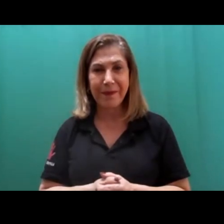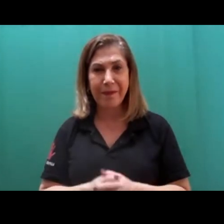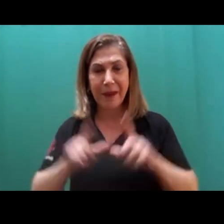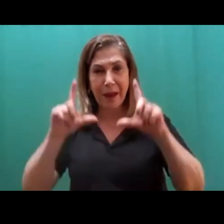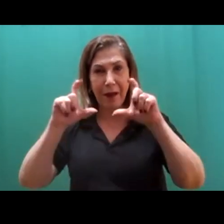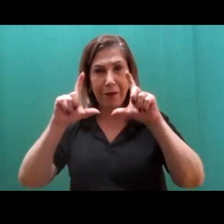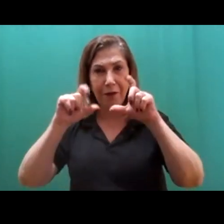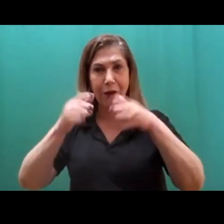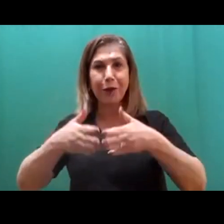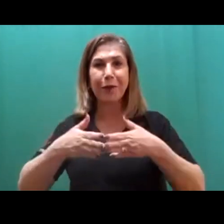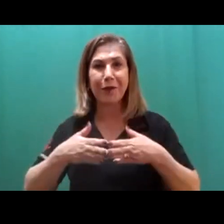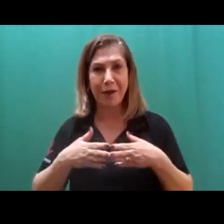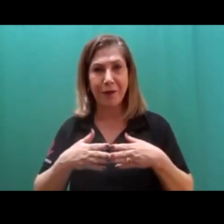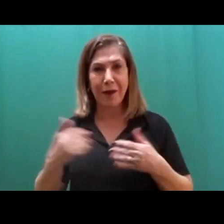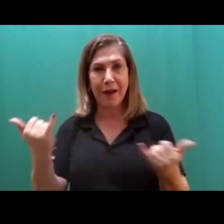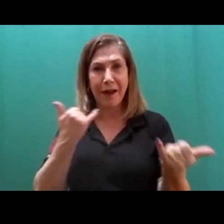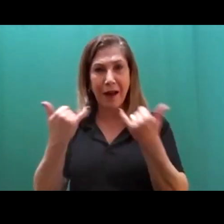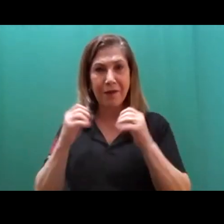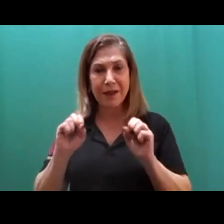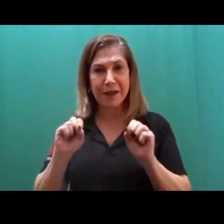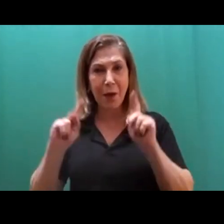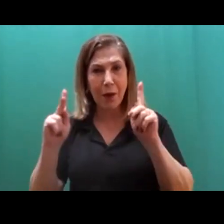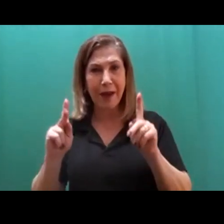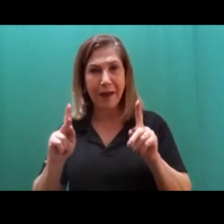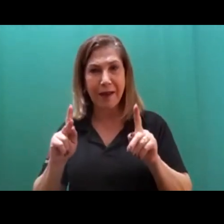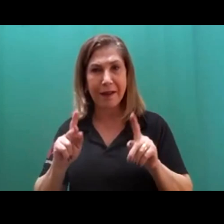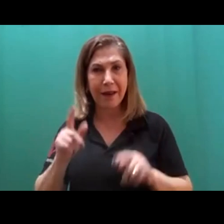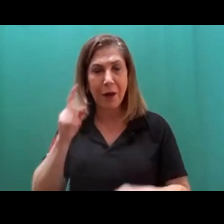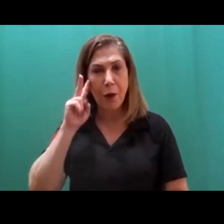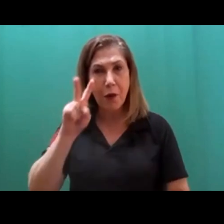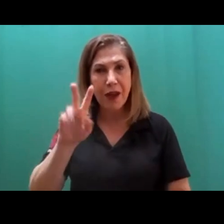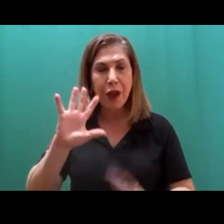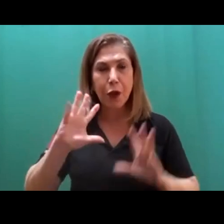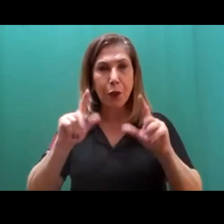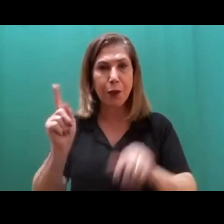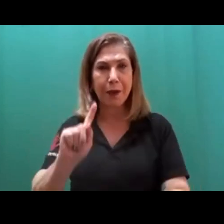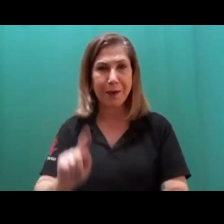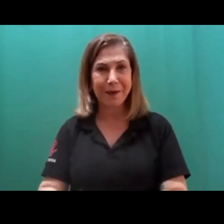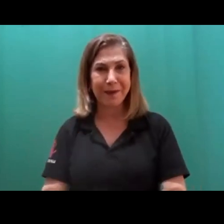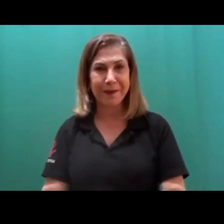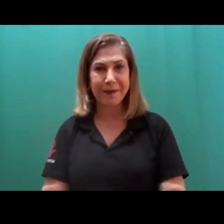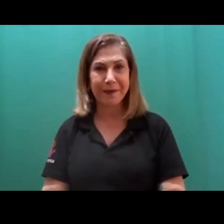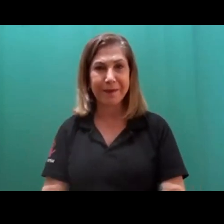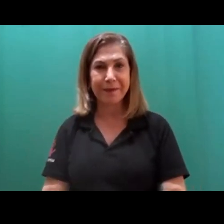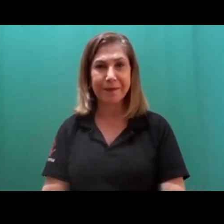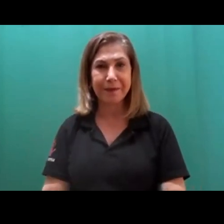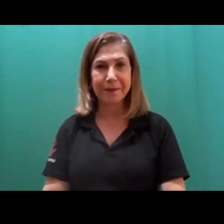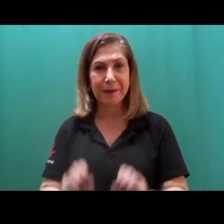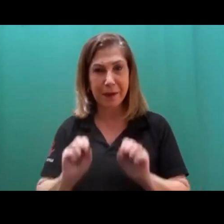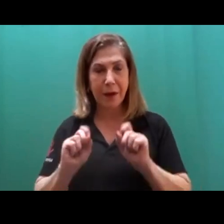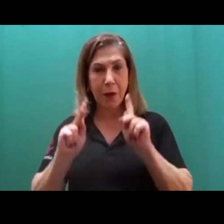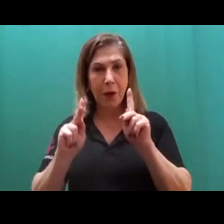por favor, avise se está ok, porque eu não consigo visualizar aqui também. Ok, eu vou fazer a